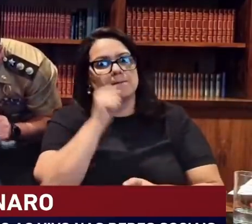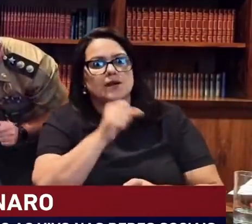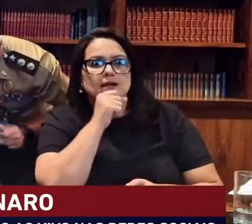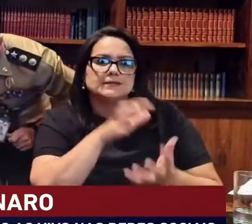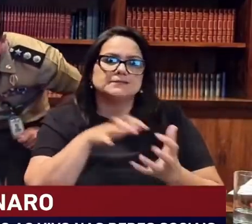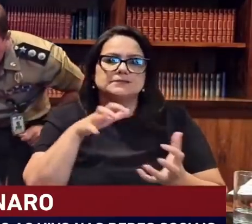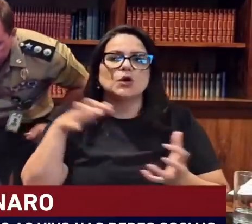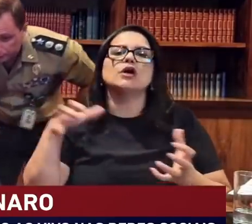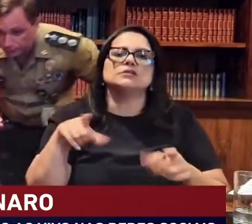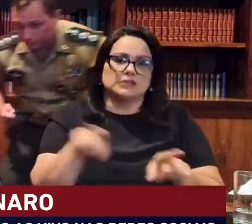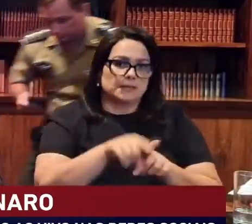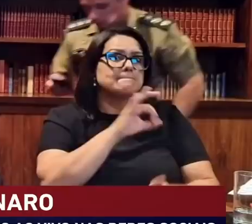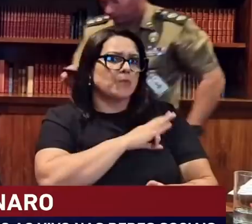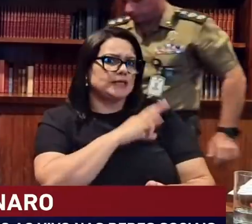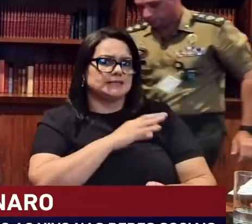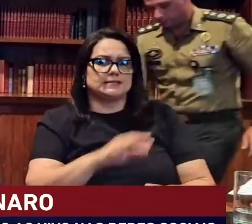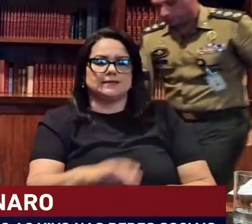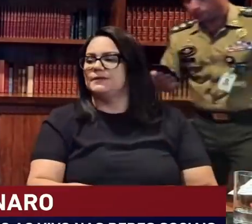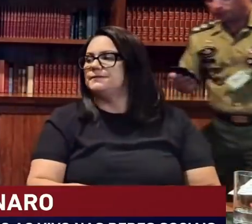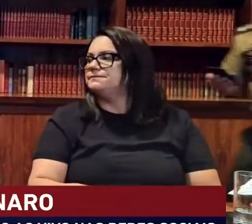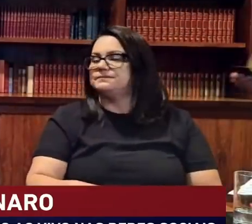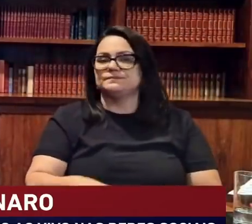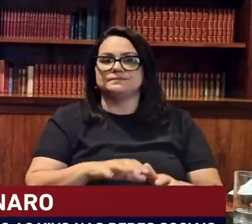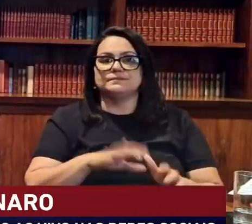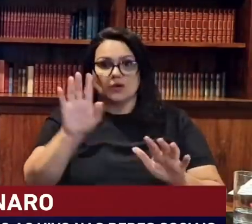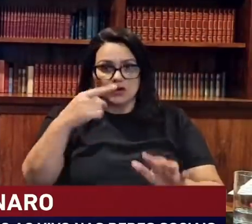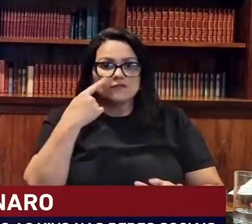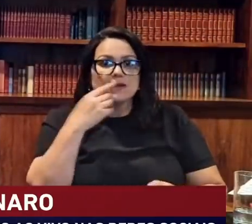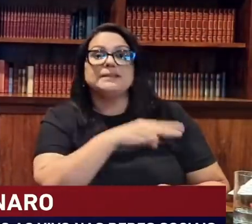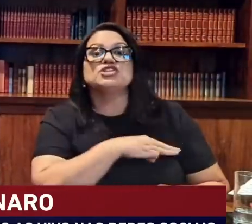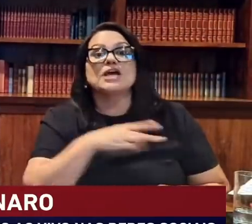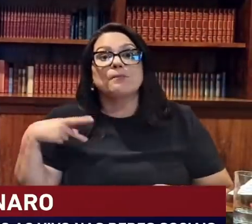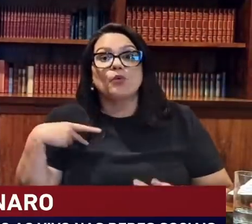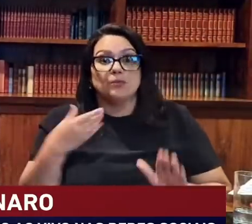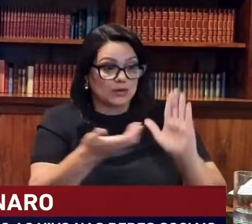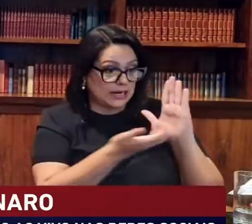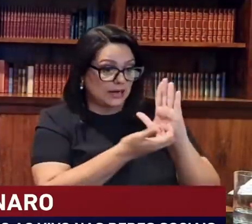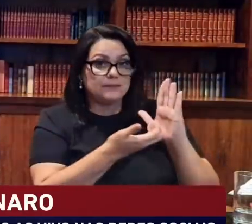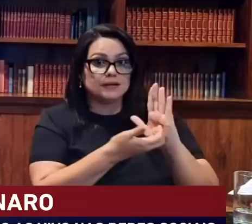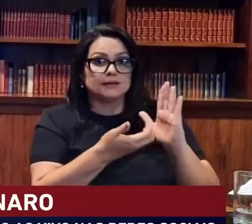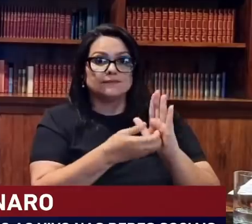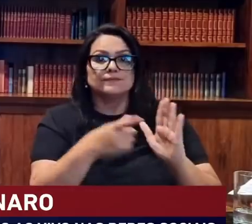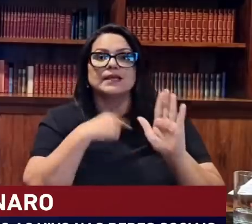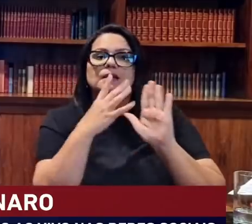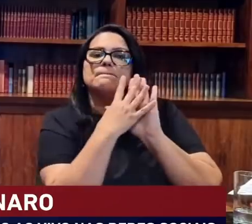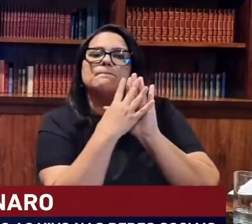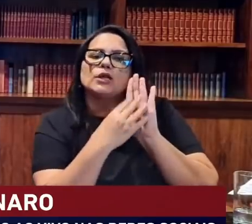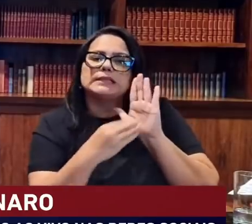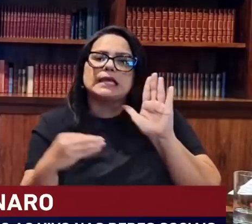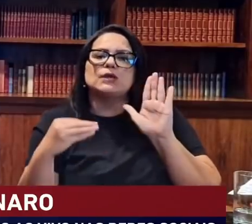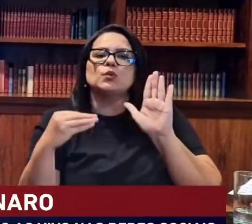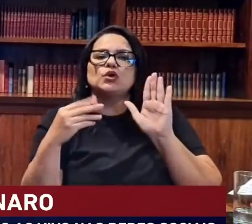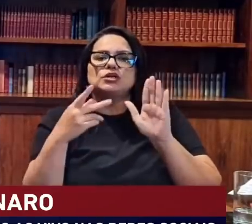com operações policiais. No site da Câmara, atenção, Ministério Público, no site da Câmara tem modelo de